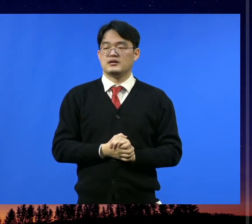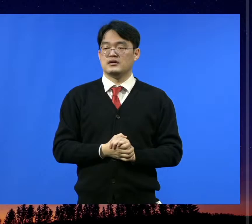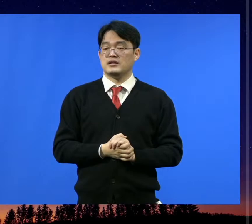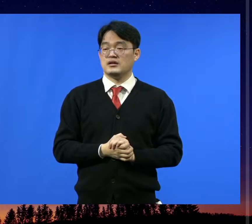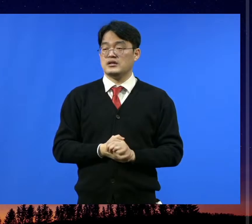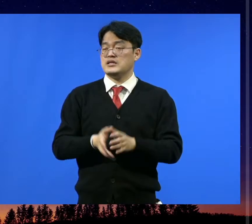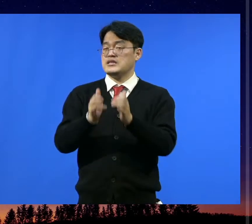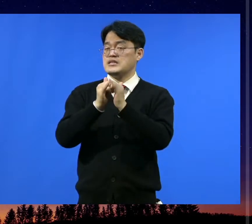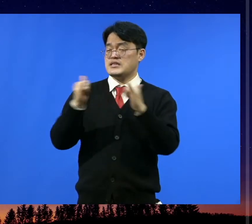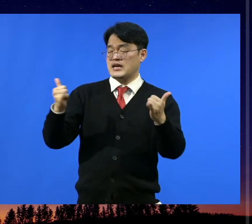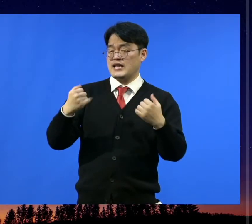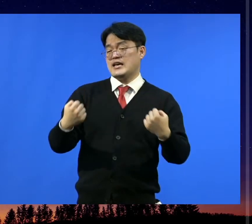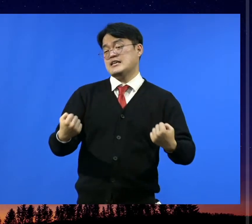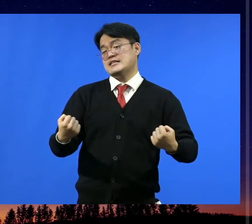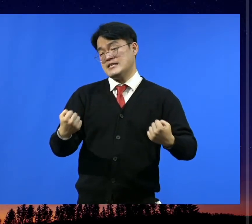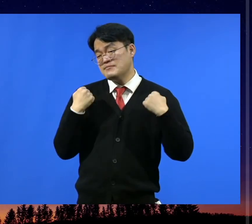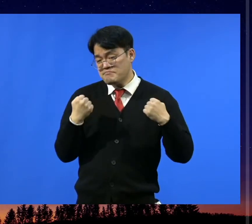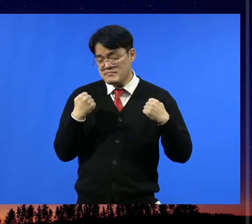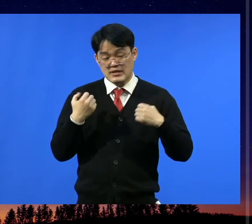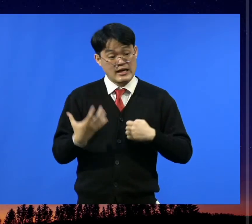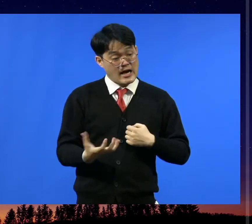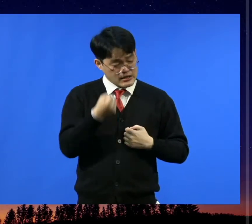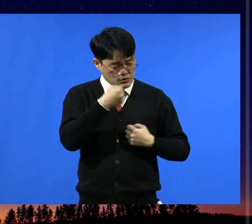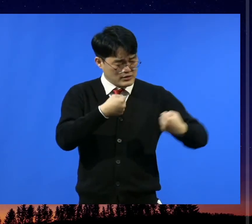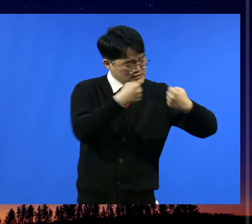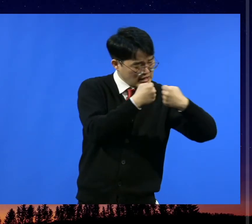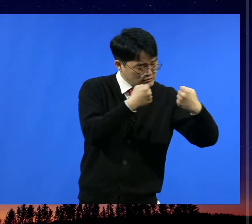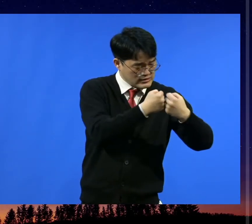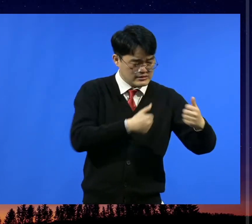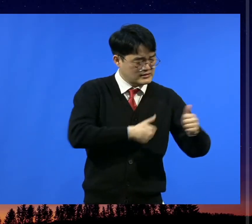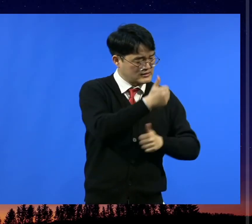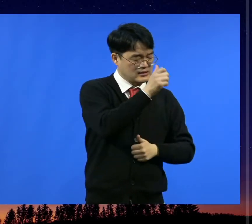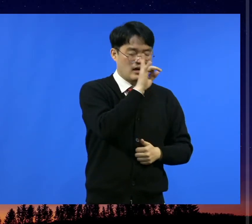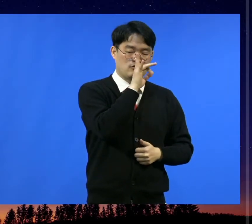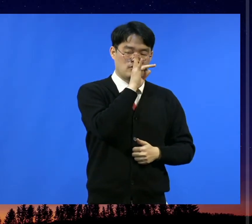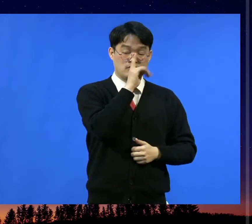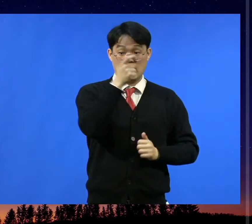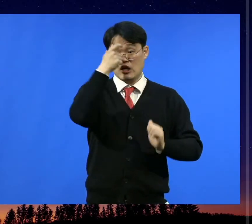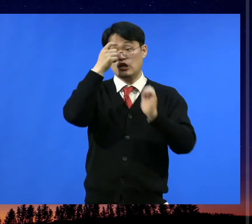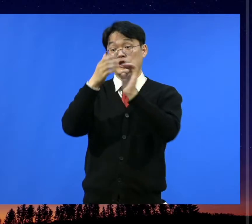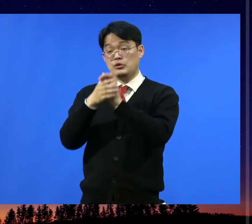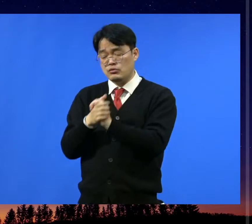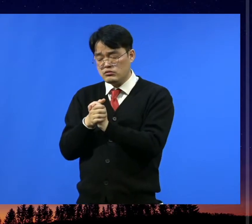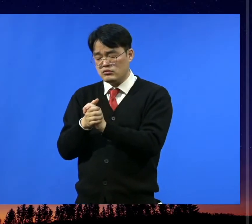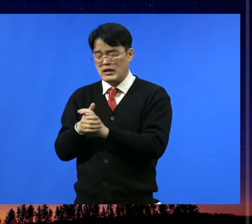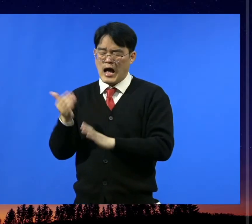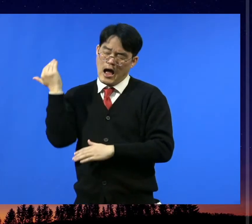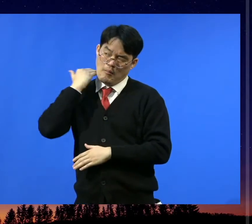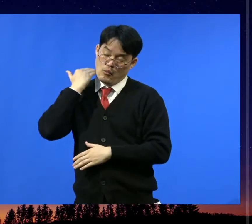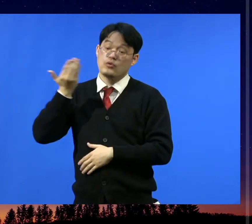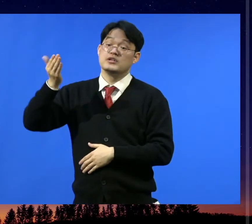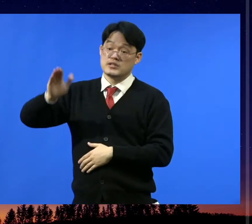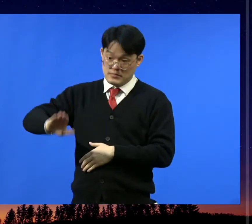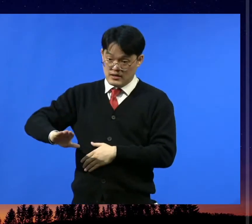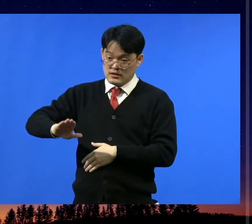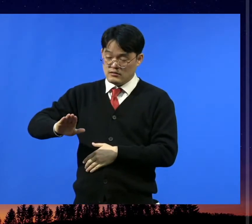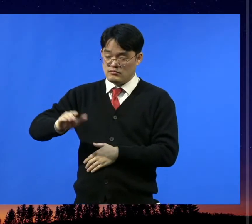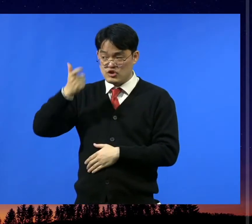인간적인 힘만 쓴다고 되는 게 아니다 하는 거죠. 기도는 보이지 않는 영적인 우리가 무기이기 때문에